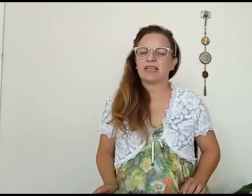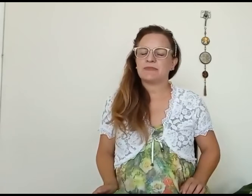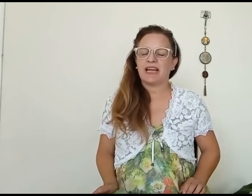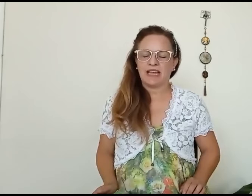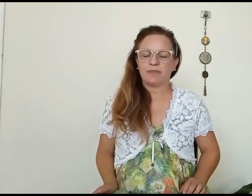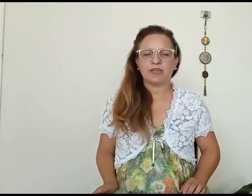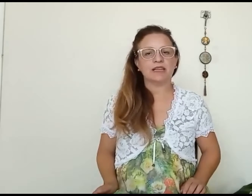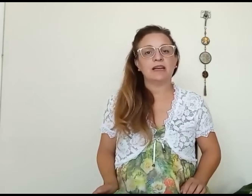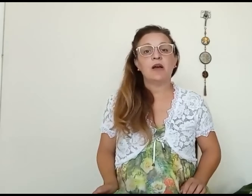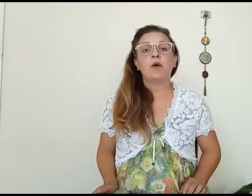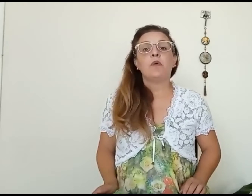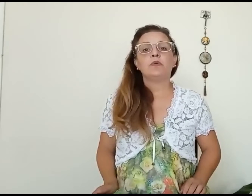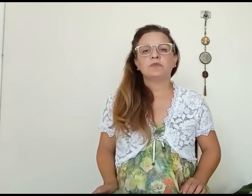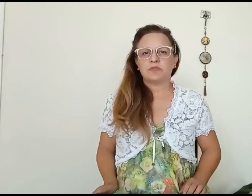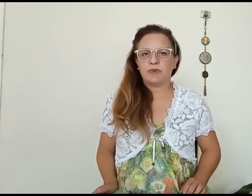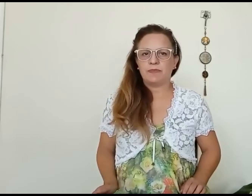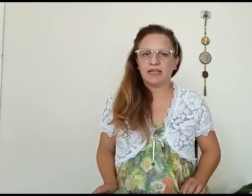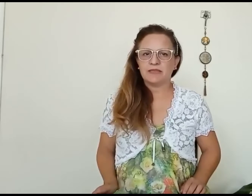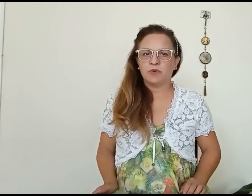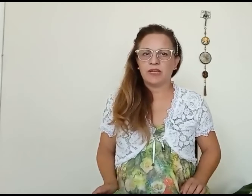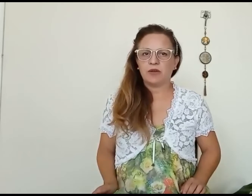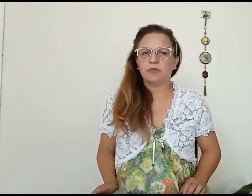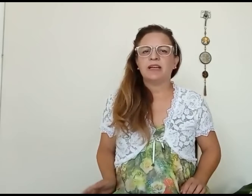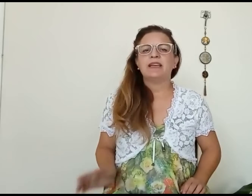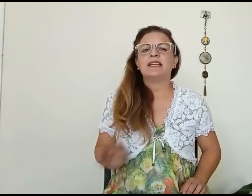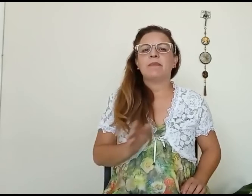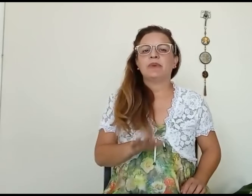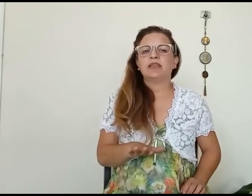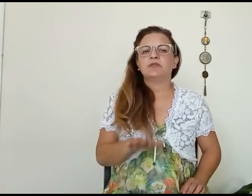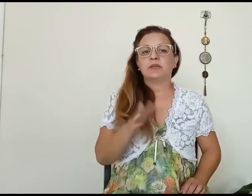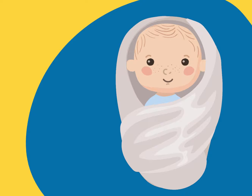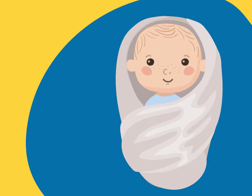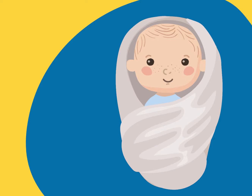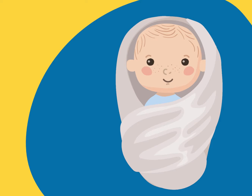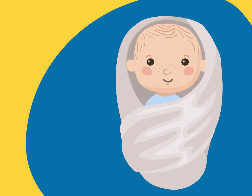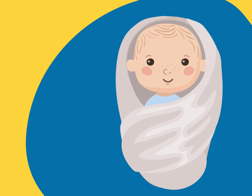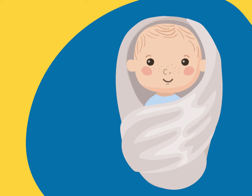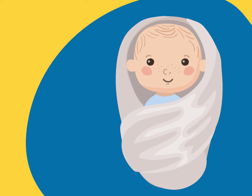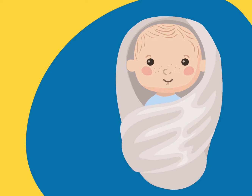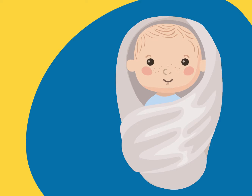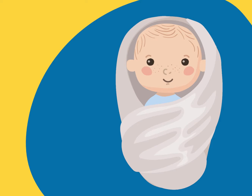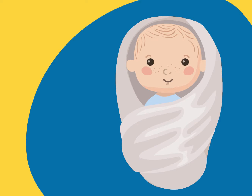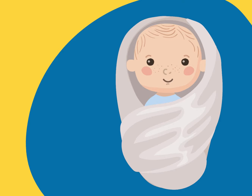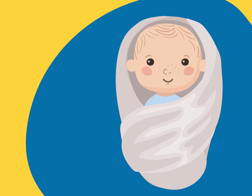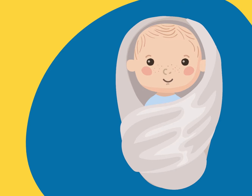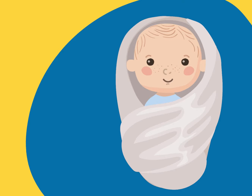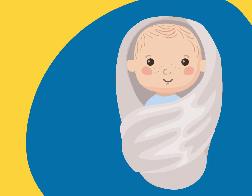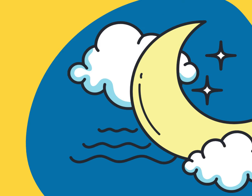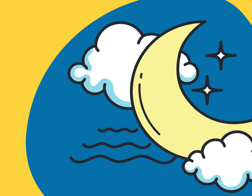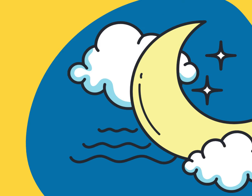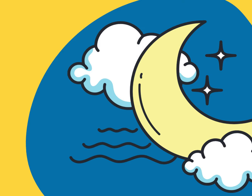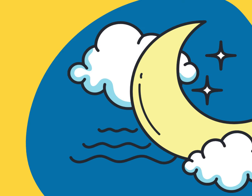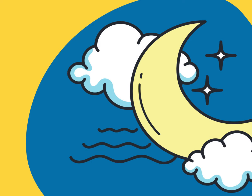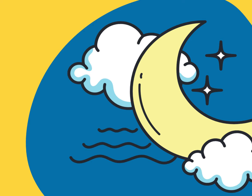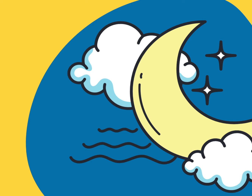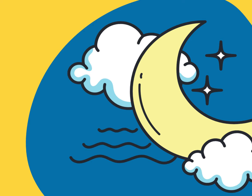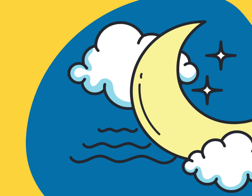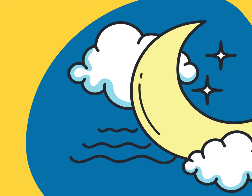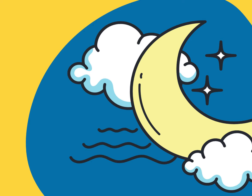mesma época. Um dos bebês morreu e a mãe do que morreu roubou o filho da outra durante a